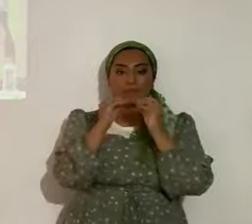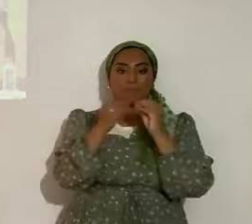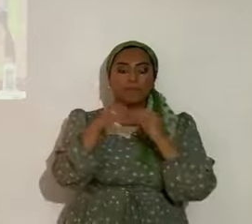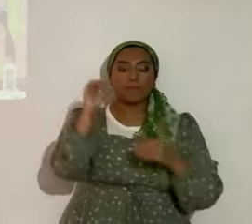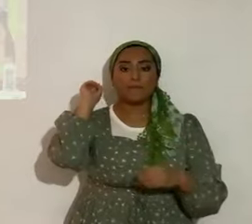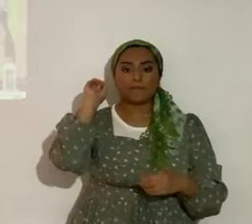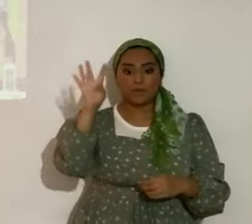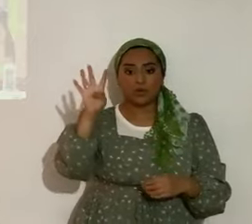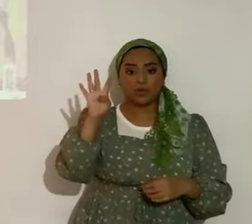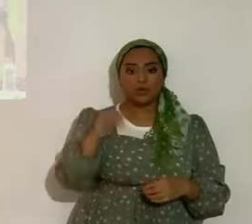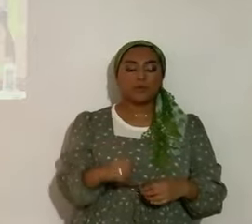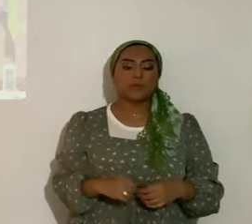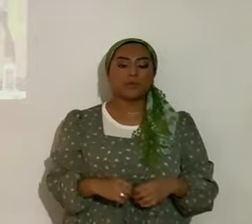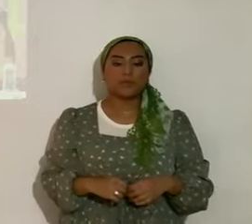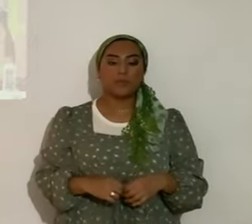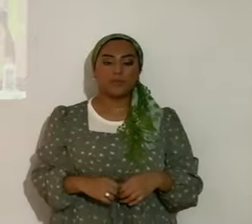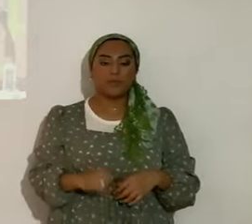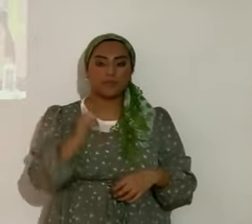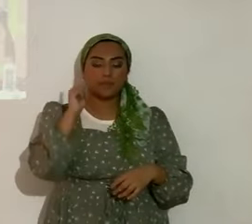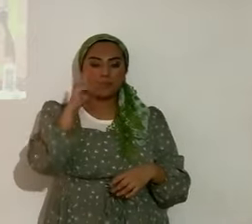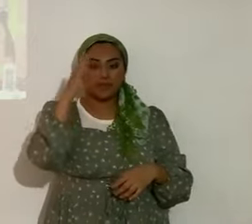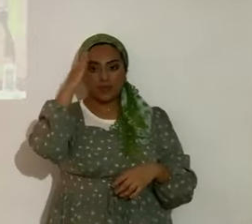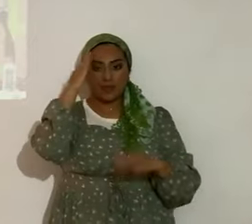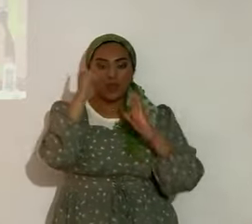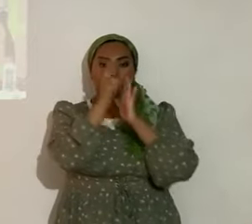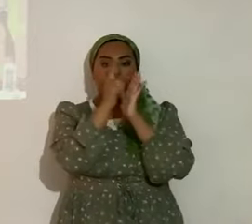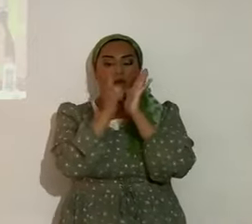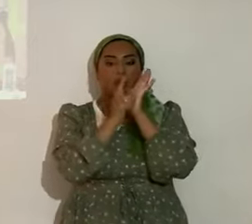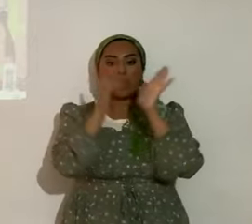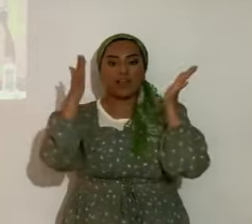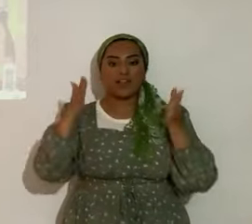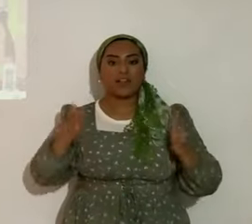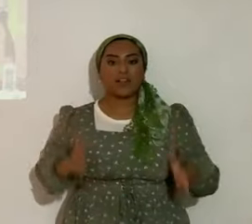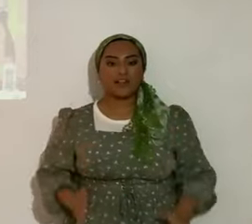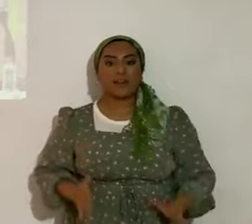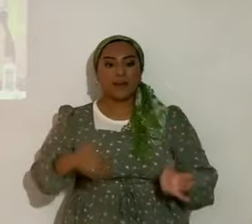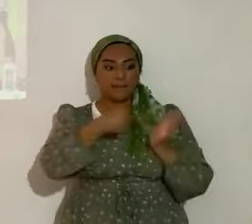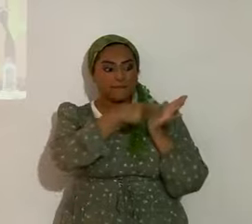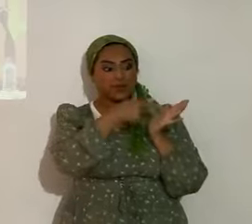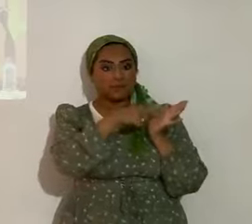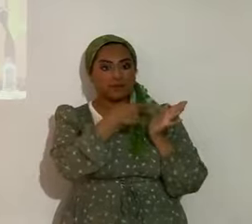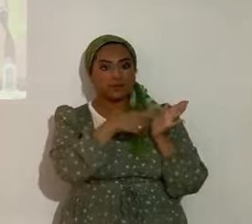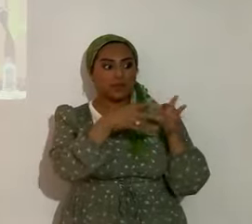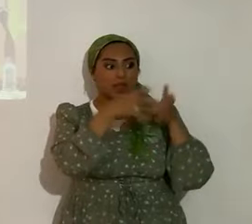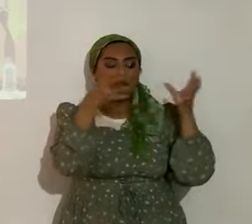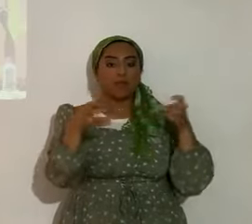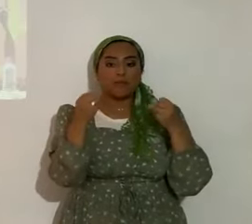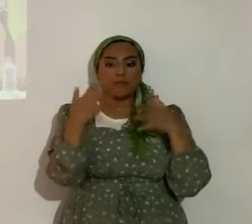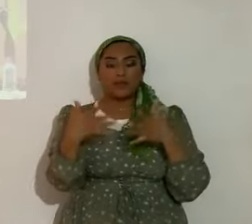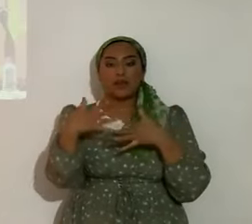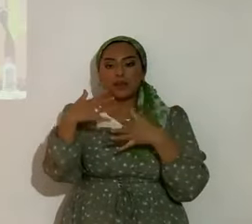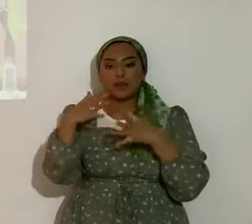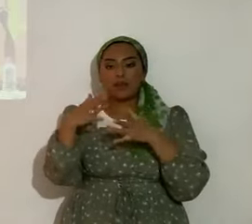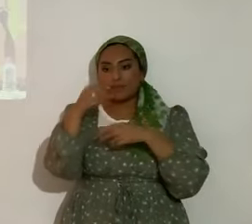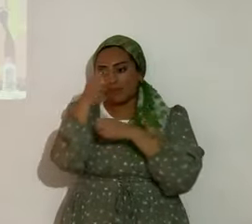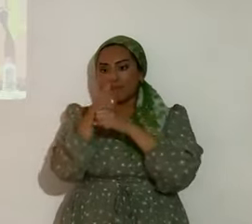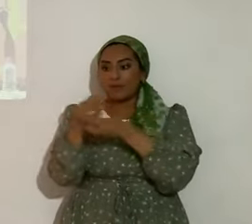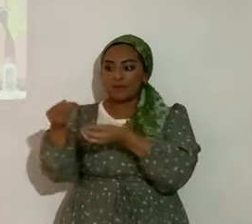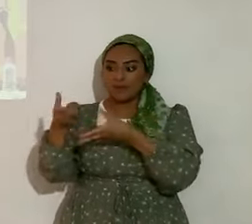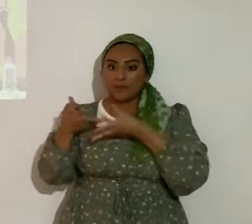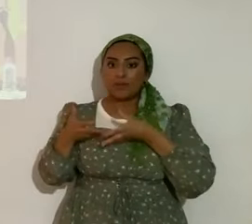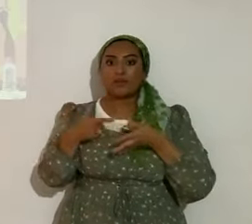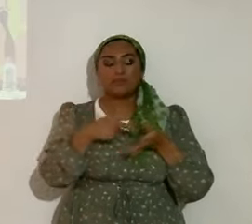honorarios de abogados, y tú ya sabes cómo es eso, ¿verdad? Seguramente. Muchos me han platicado que es increíble